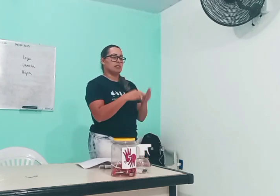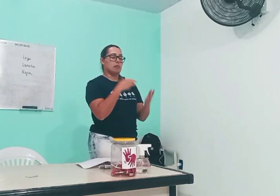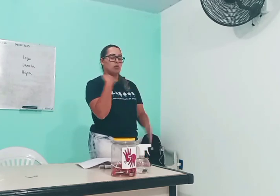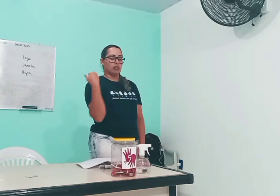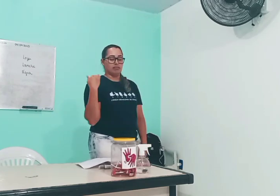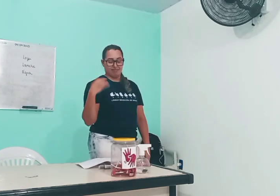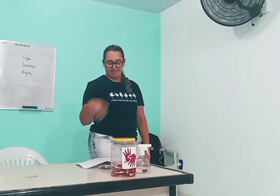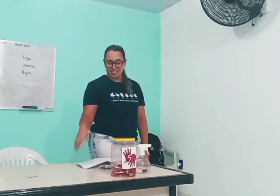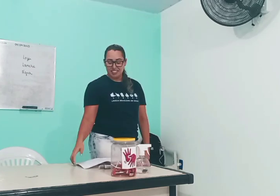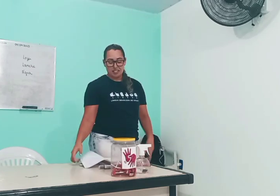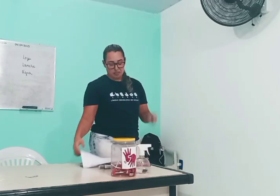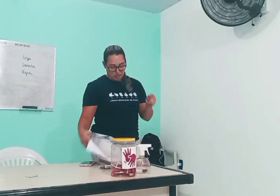morrer.